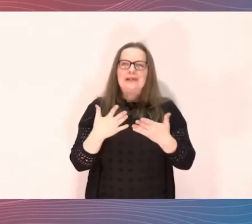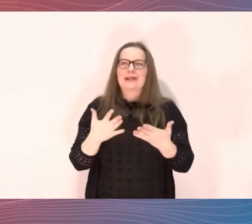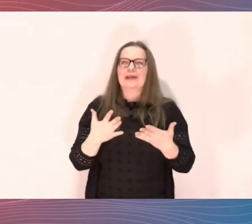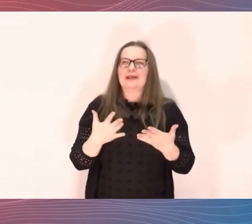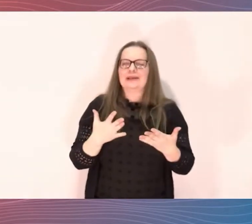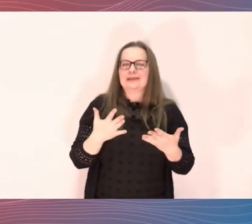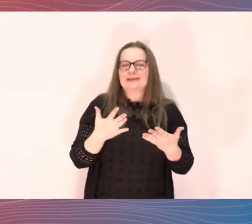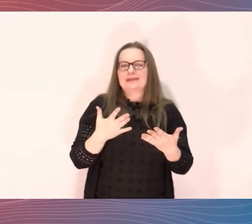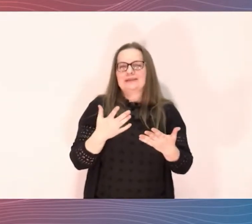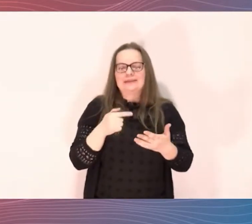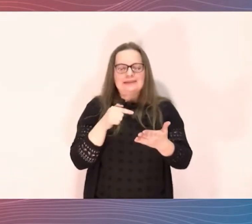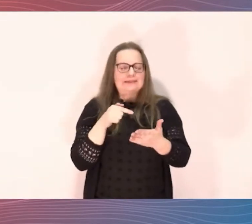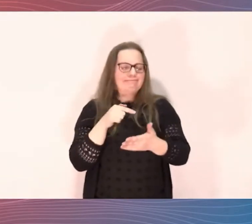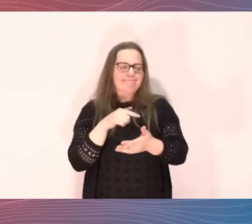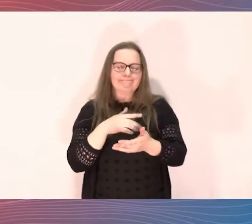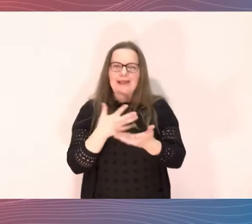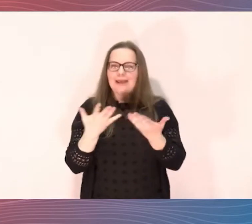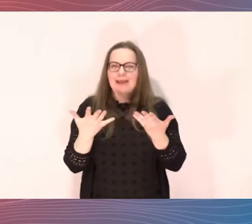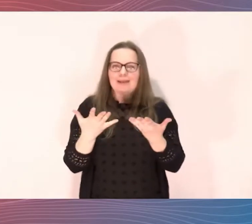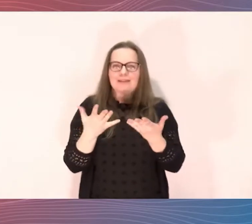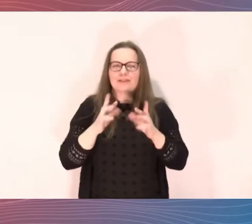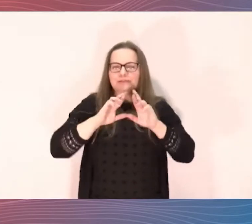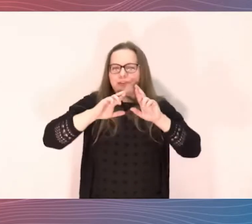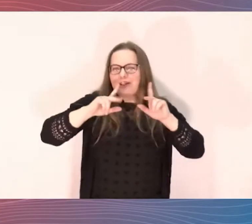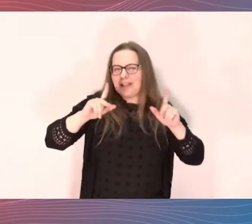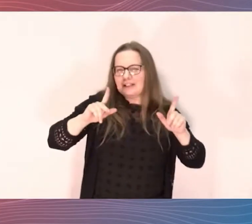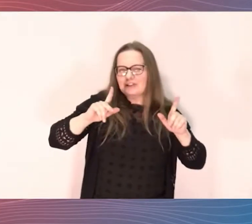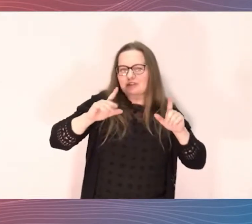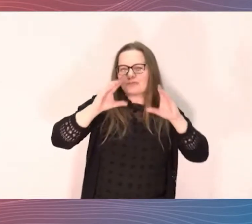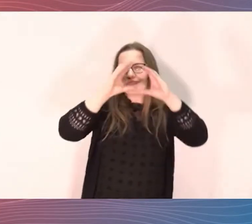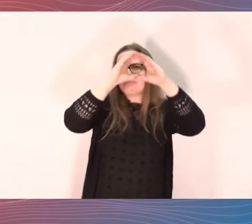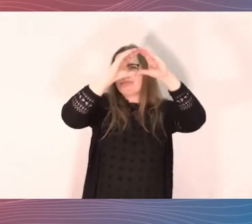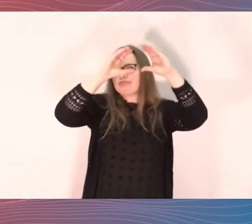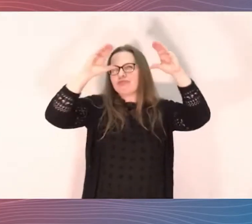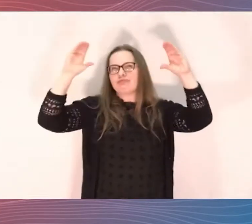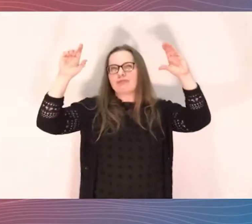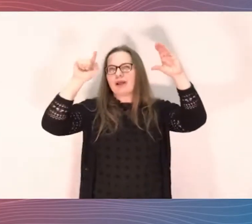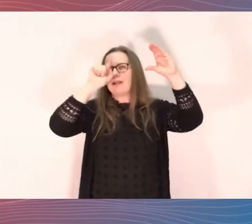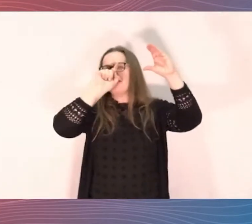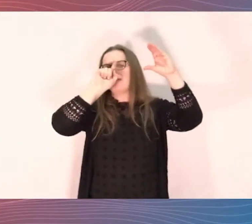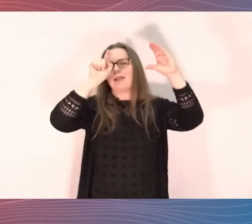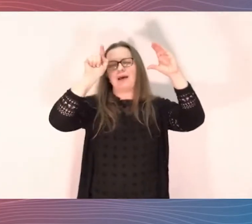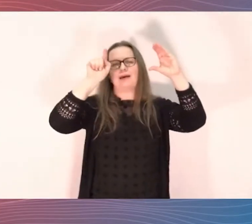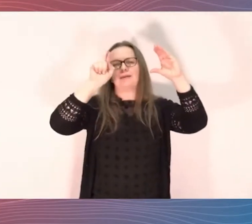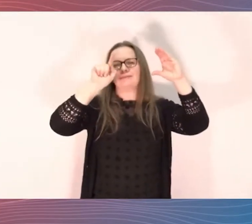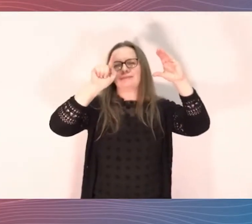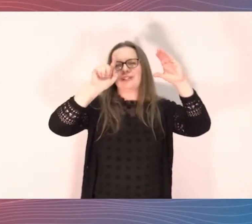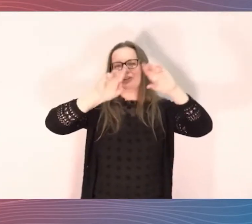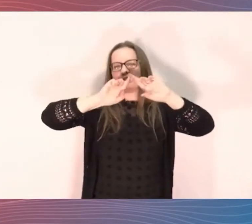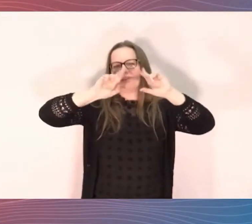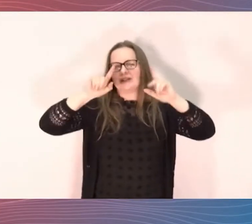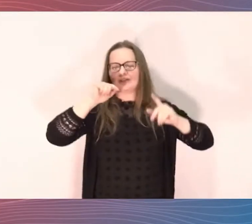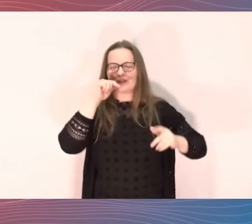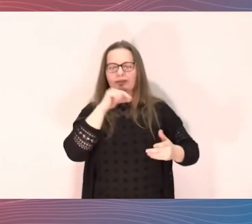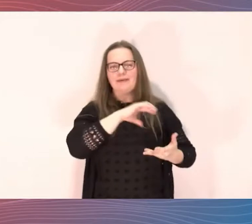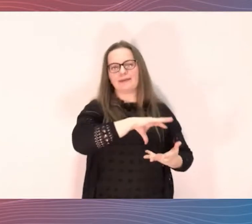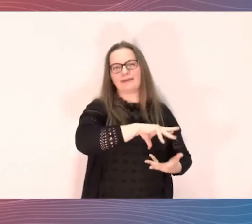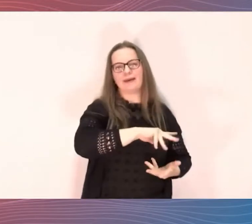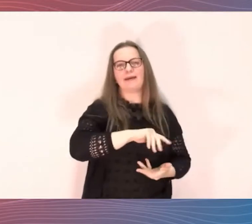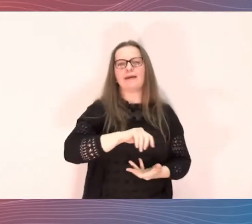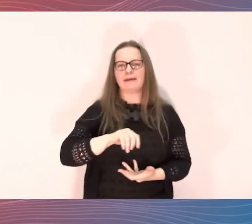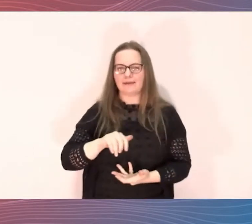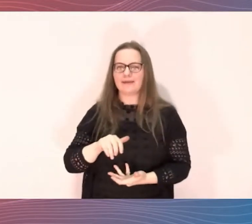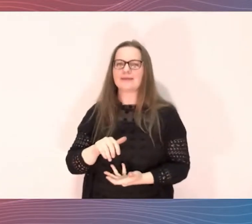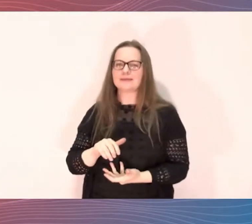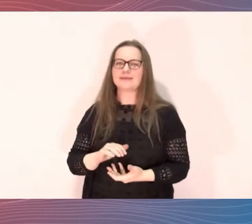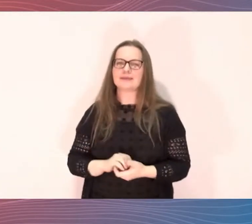vivemos. Está fora desse mundo, está na esfera celestial e espiritual. Então, como eu e você podemos